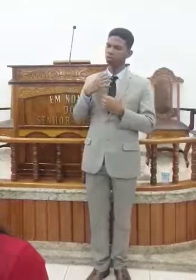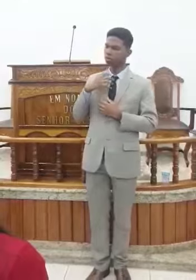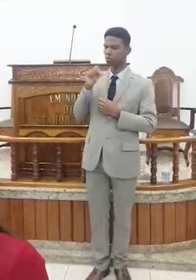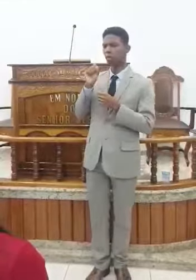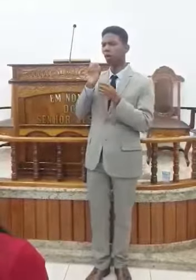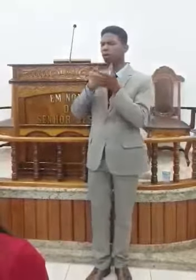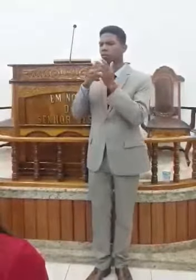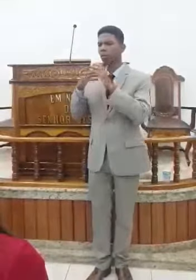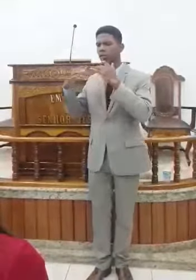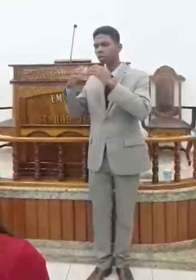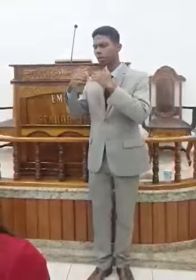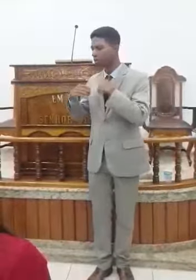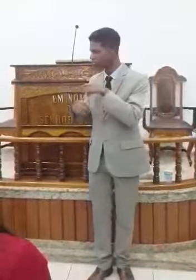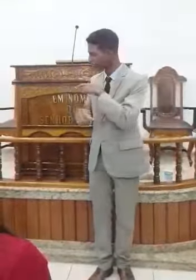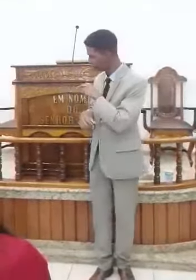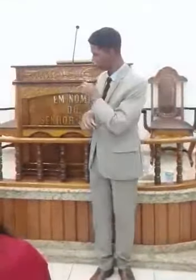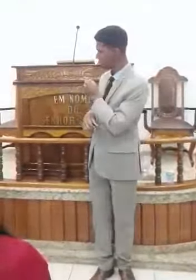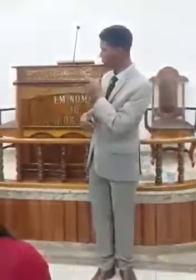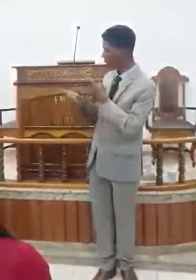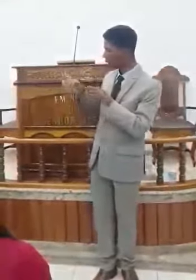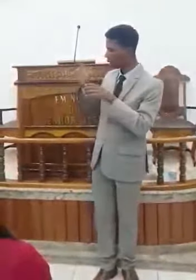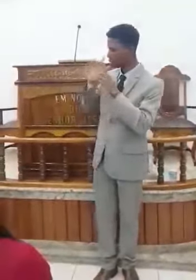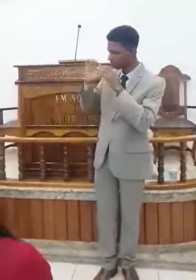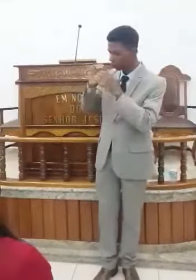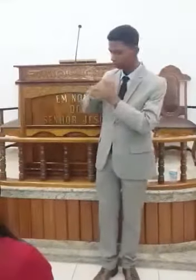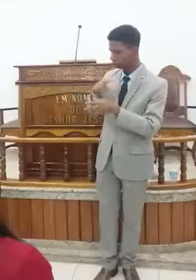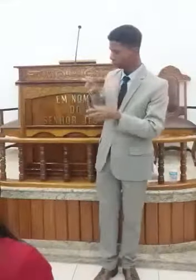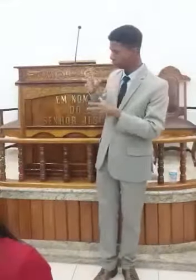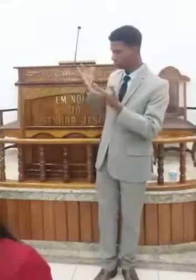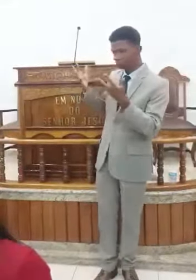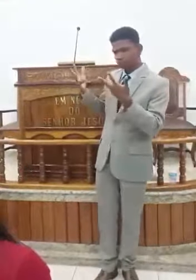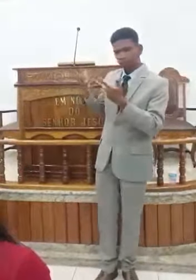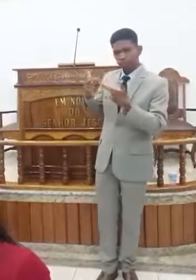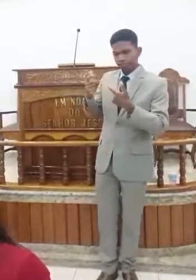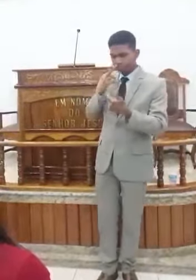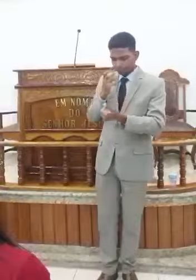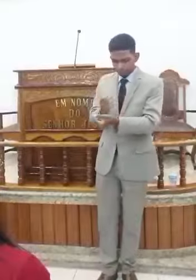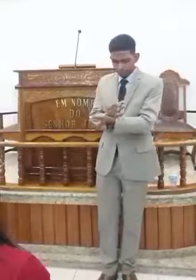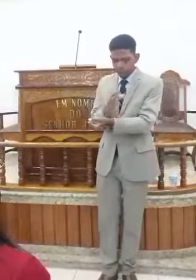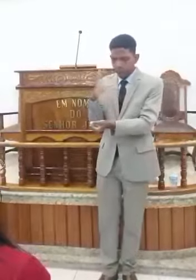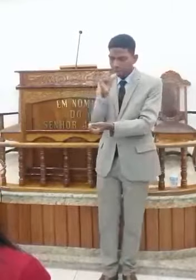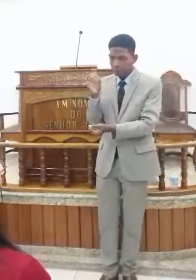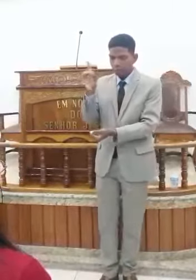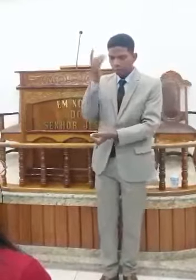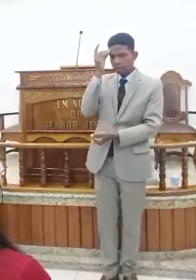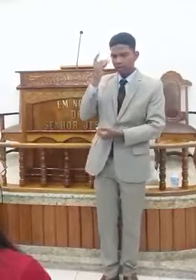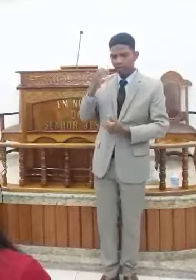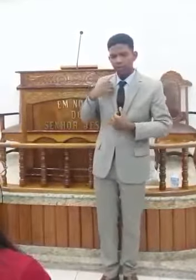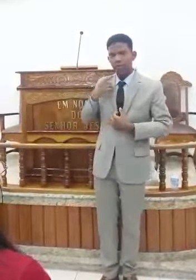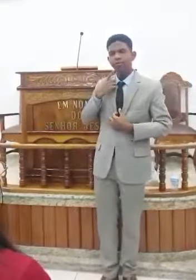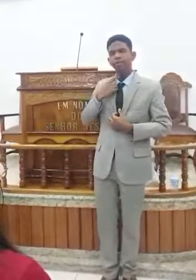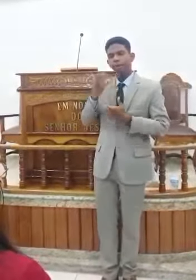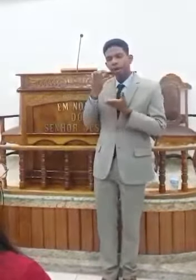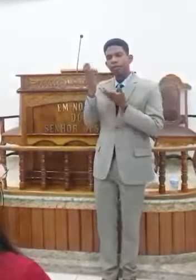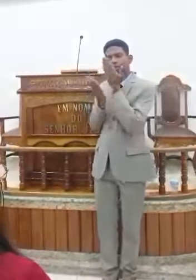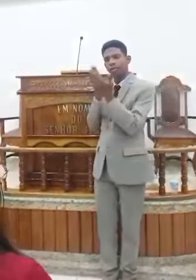eu estava sentindo uma coisa diferente e eu não sabia o que era, então eu olhei para o lado e vi o irmão tocando, eu achei aquilo maravilhoso, eu senti muito a presença de Deus e